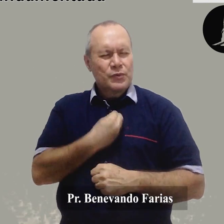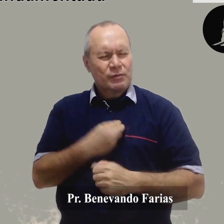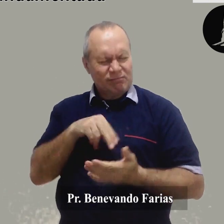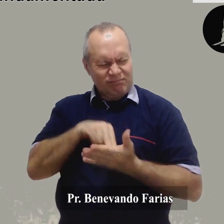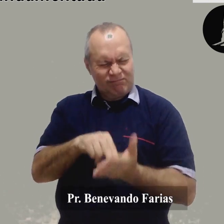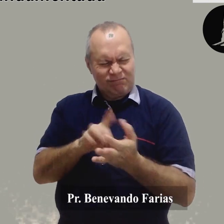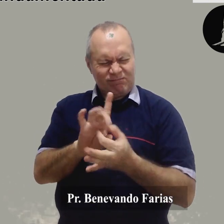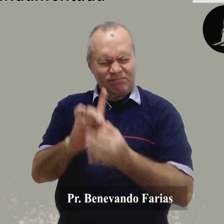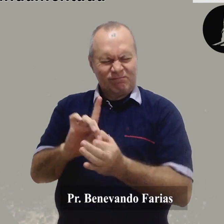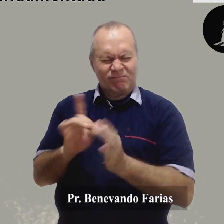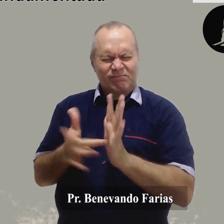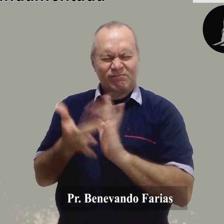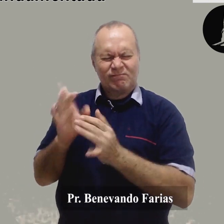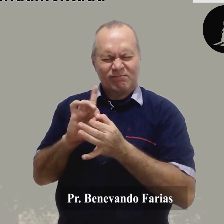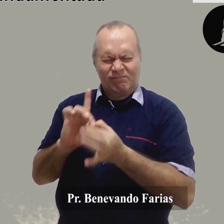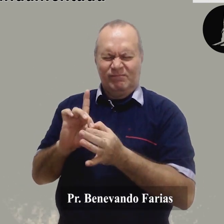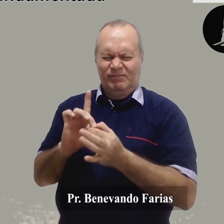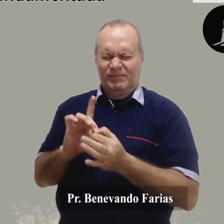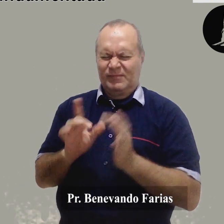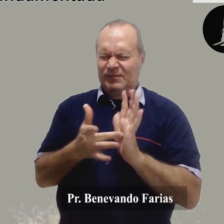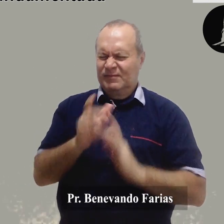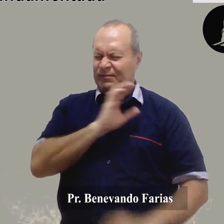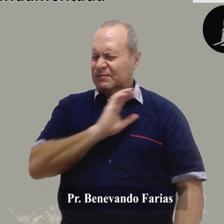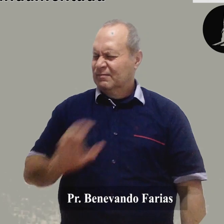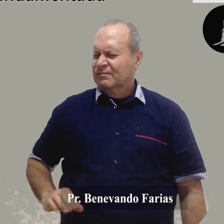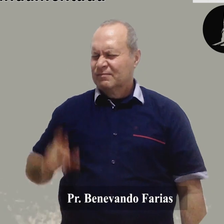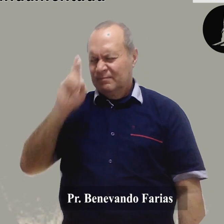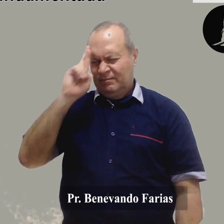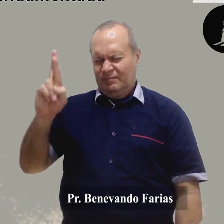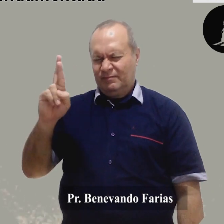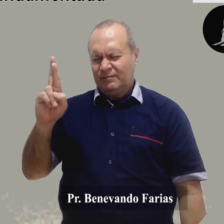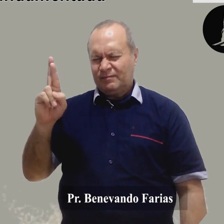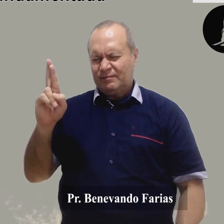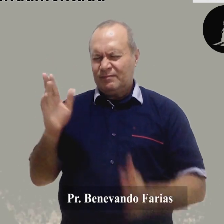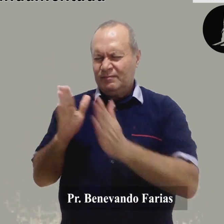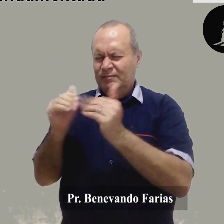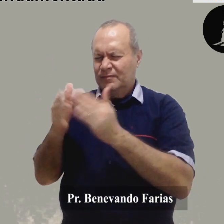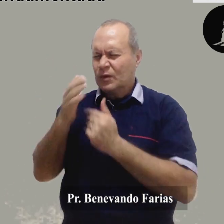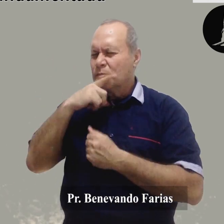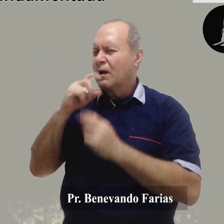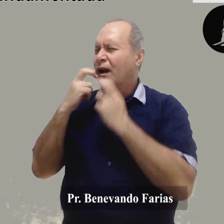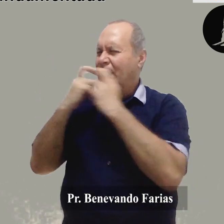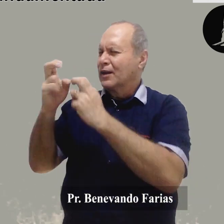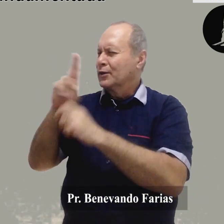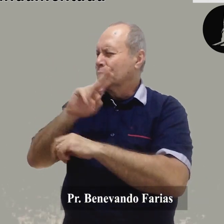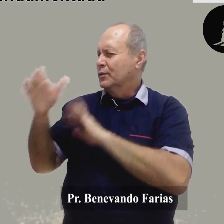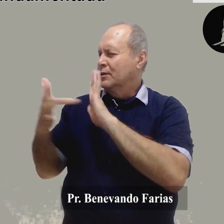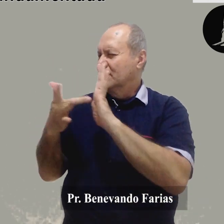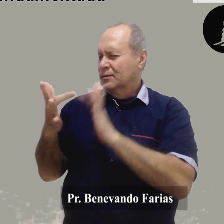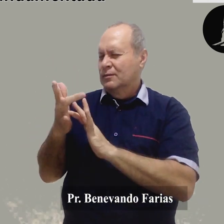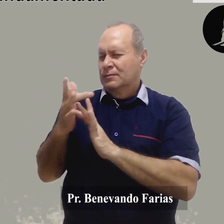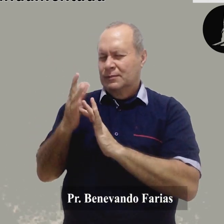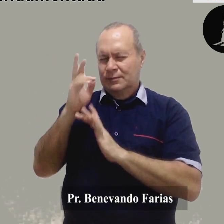nossas vidas edificadas sobre esta rocha que é o Senhor Jesus Cristo. Nós te pedimos e te suplicamos